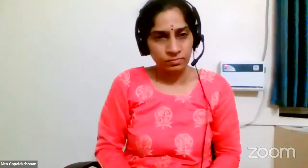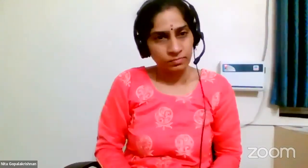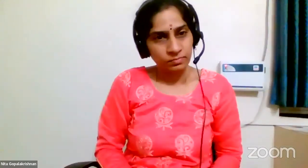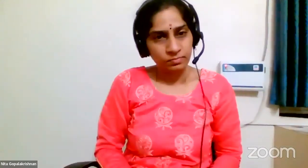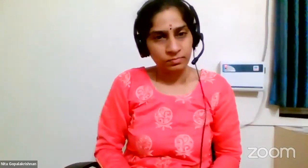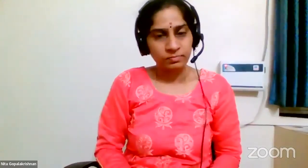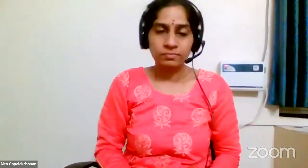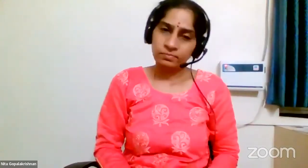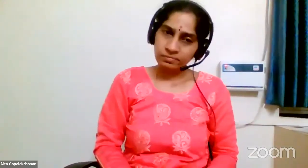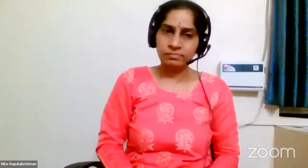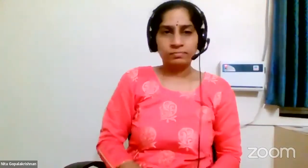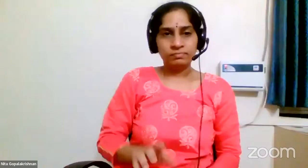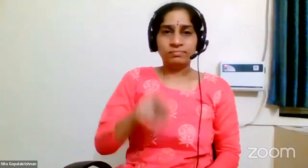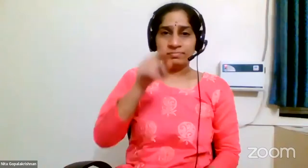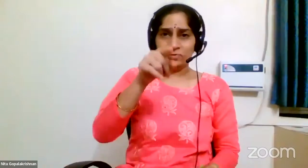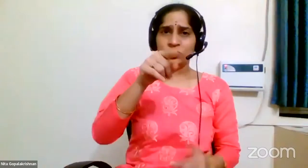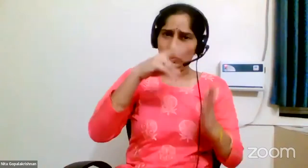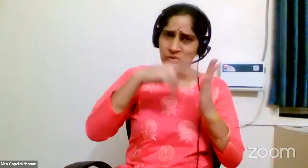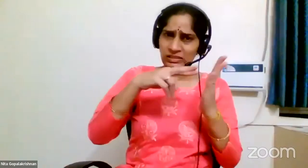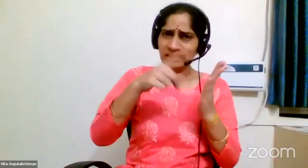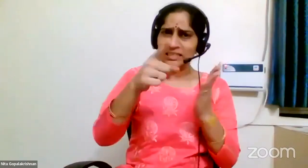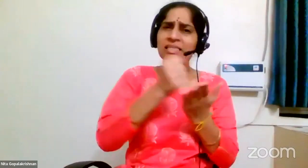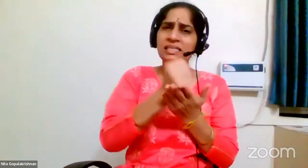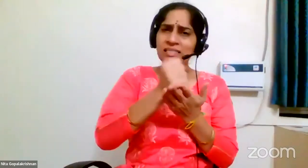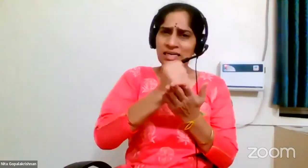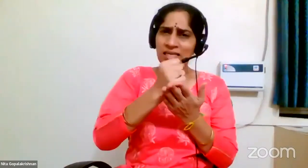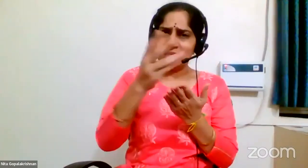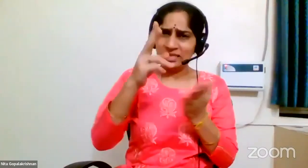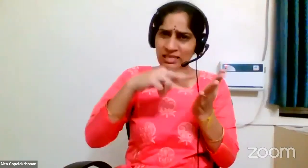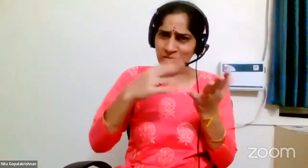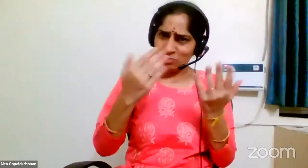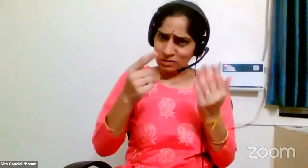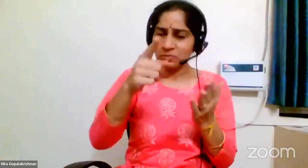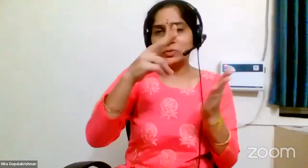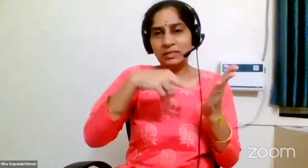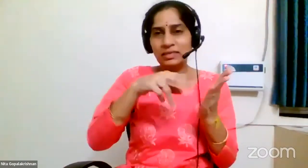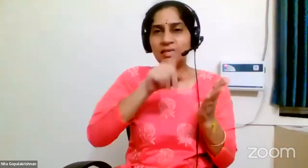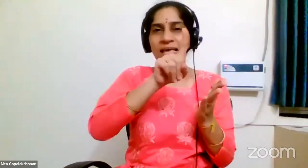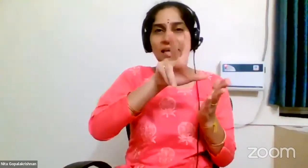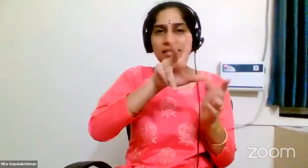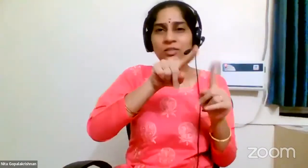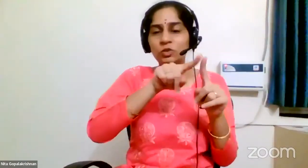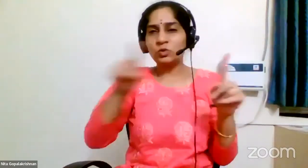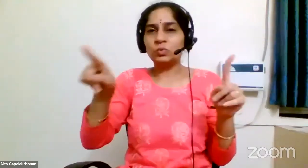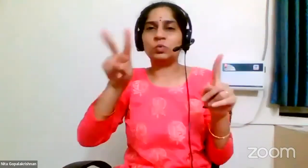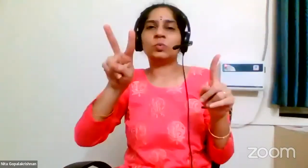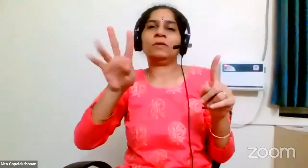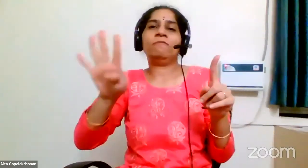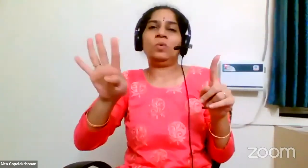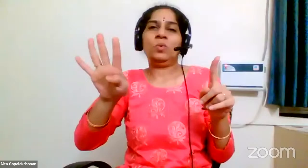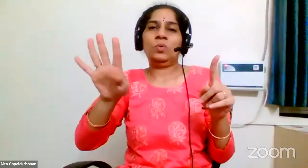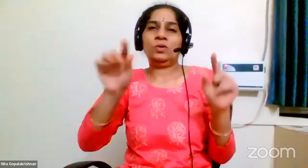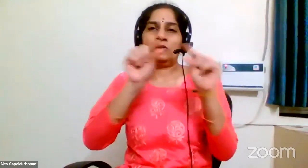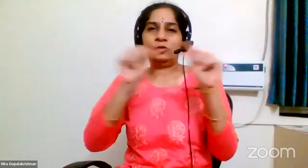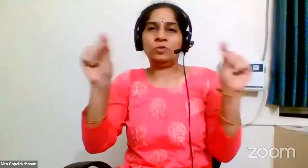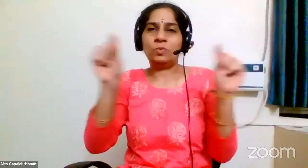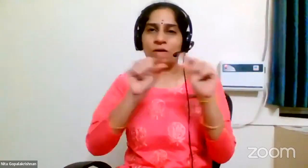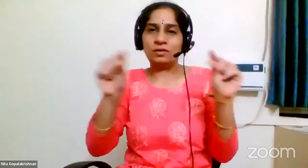और हम इसे डिस्कस करेंगे अगली बार इन श्लोकों पे 18-24 बहुत डिटेल में हम डिस्कस करेंगे,